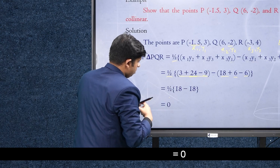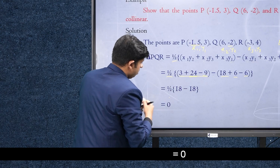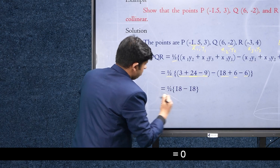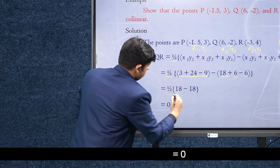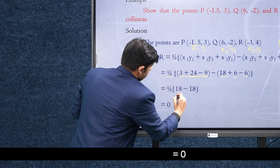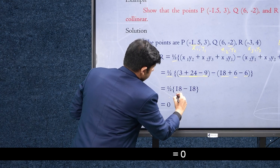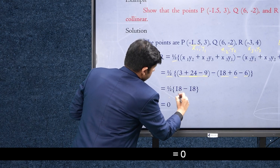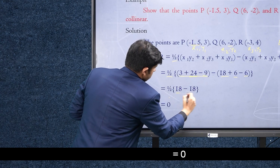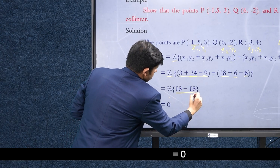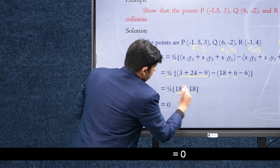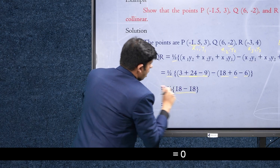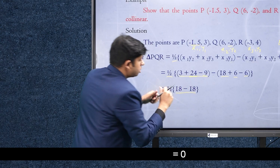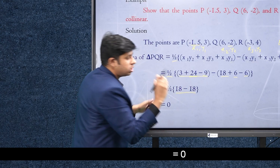equals to 0.